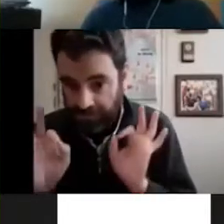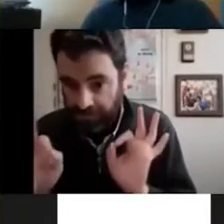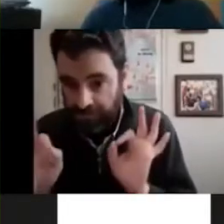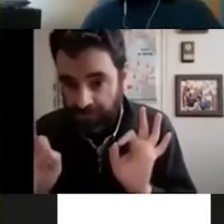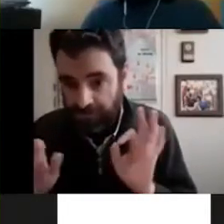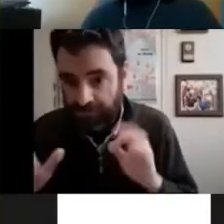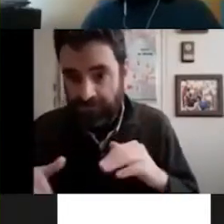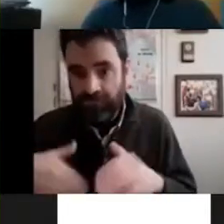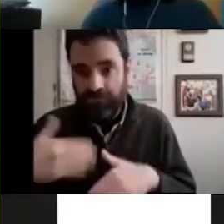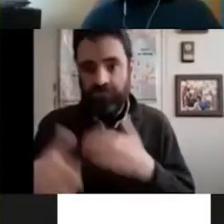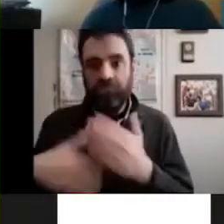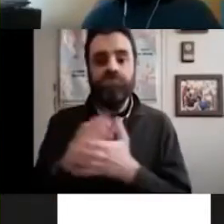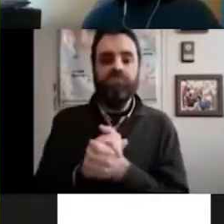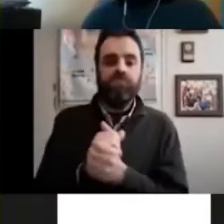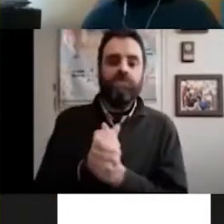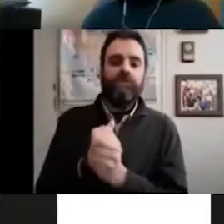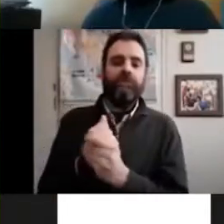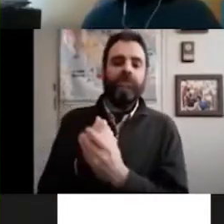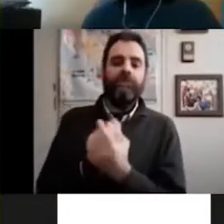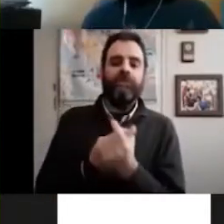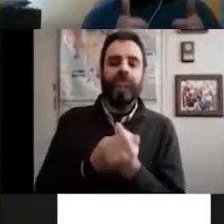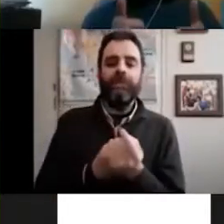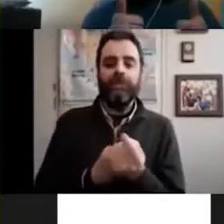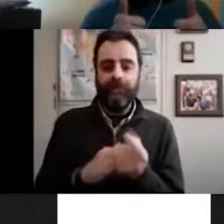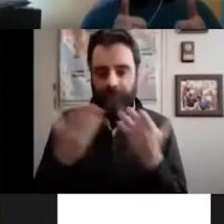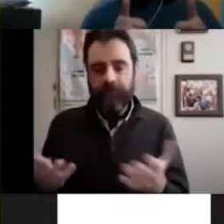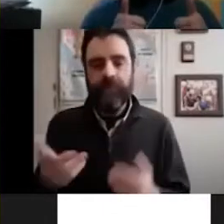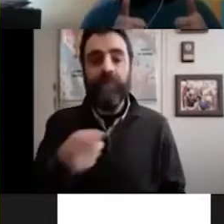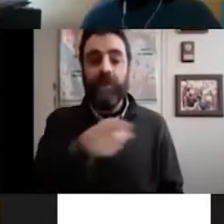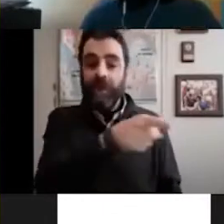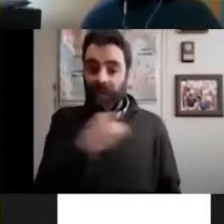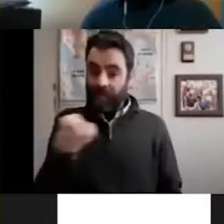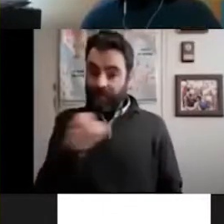¿Alguna duda? ¿Algo? ¿Todo bien?